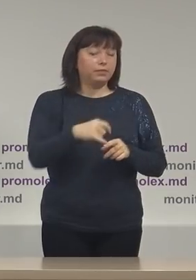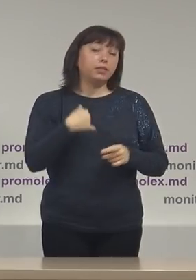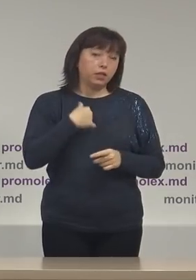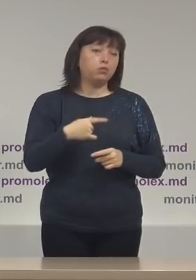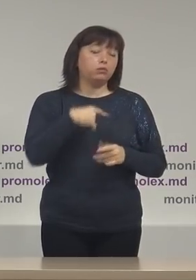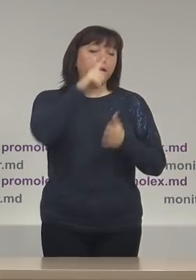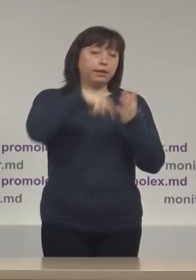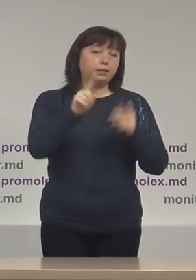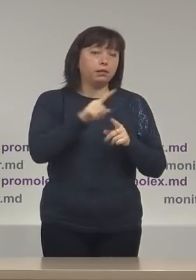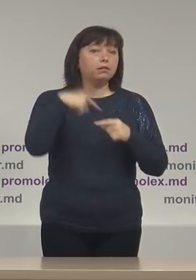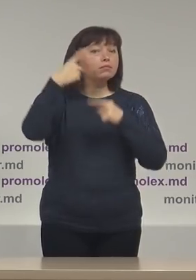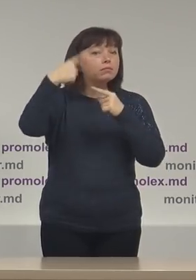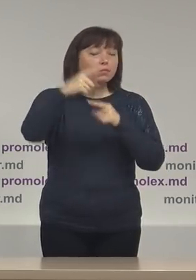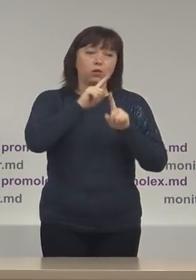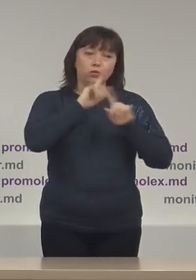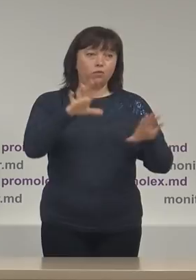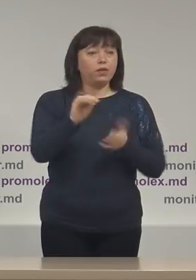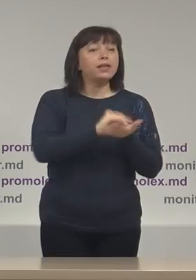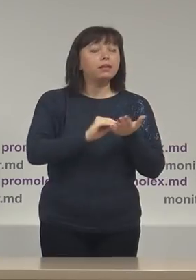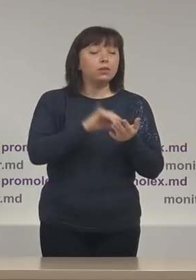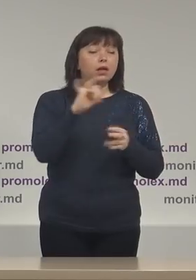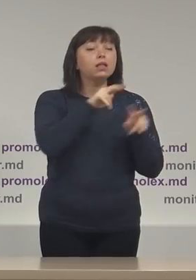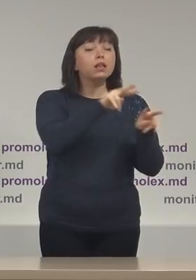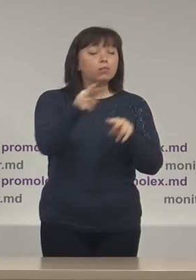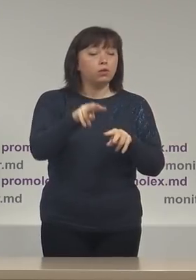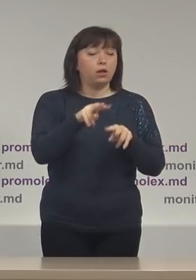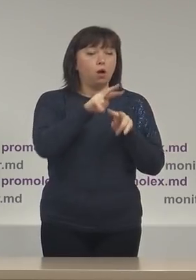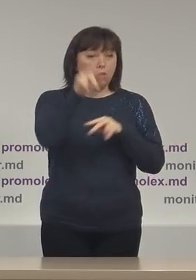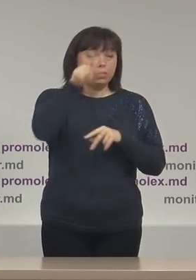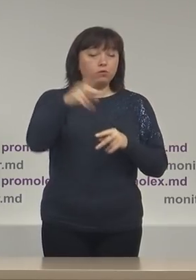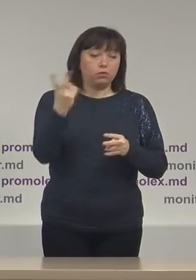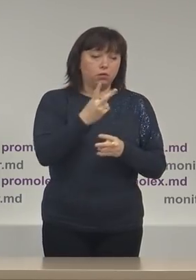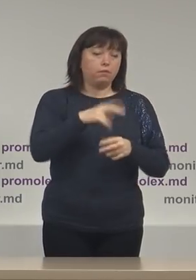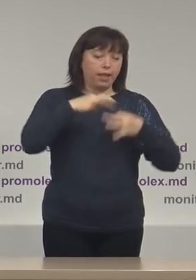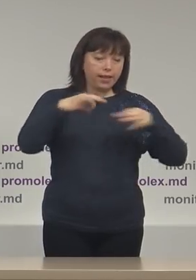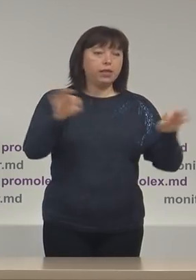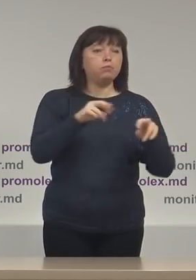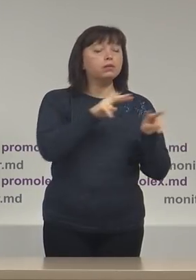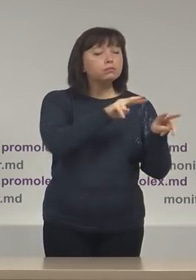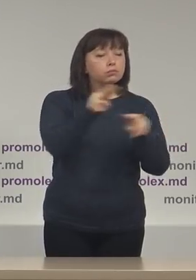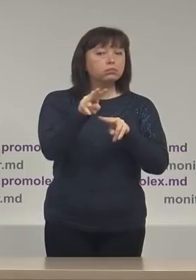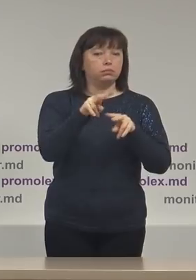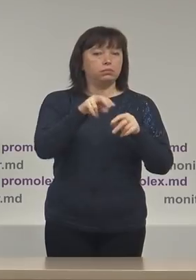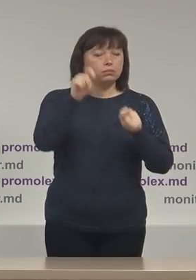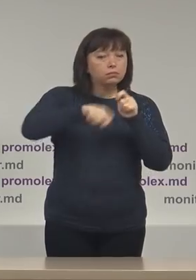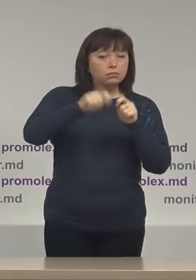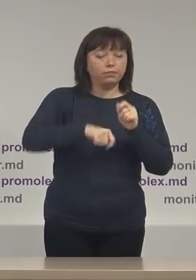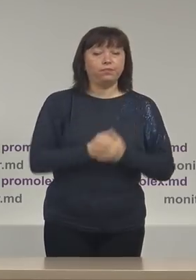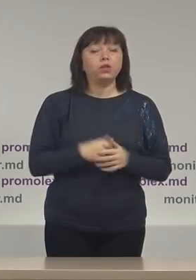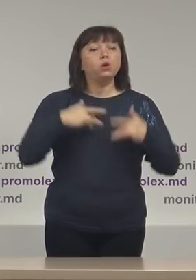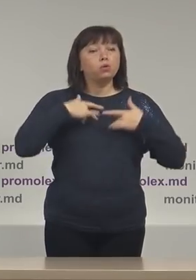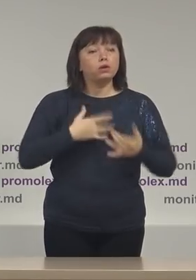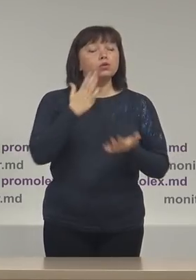repete și observatorii să aibă posibilitatea să monitorizeze liber procesul electoral. Cu regret, sunt destul de